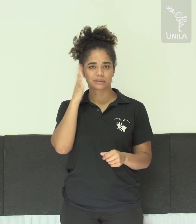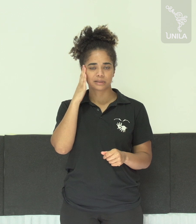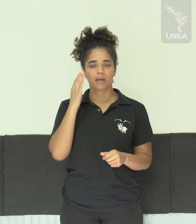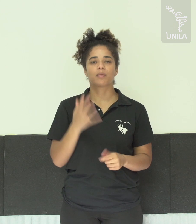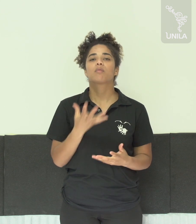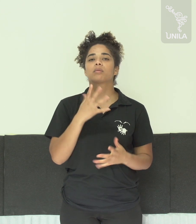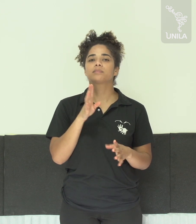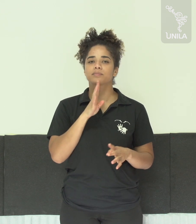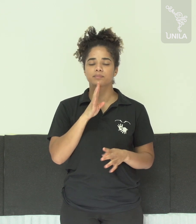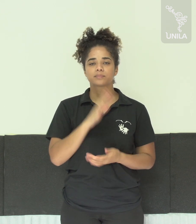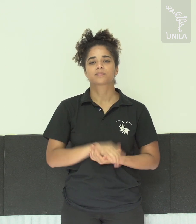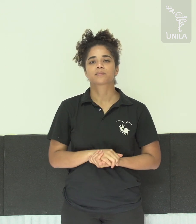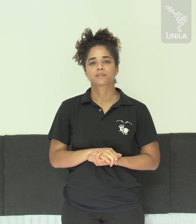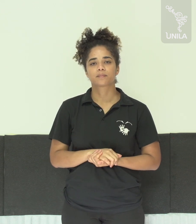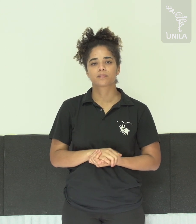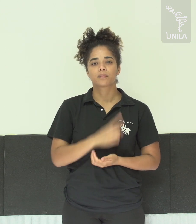12.5